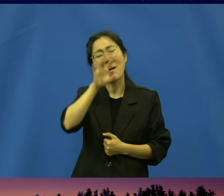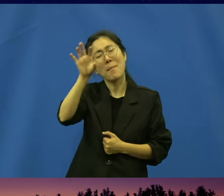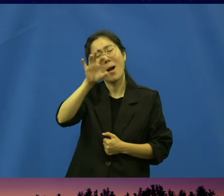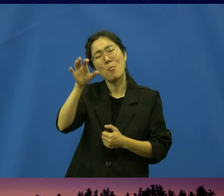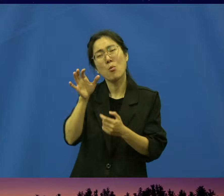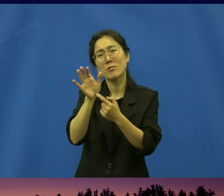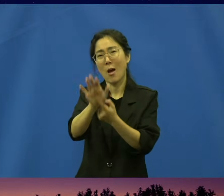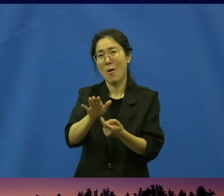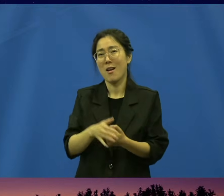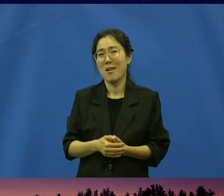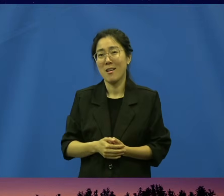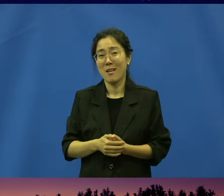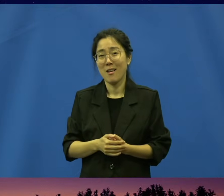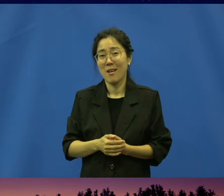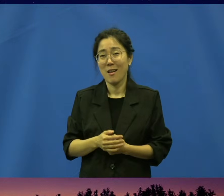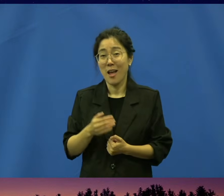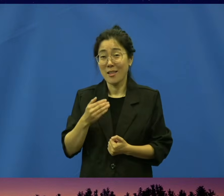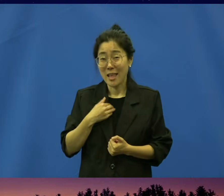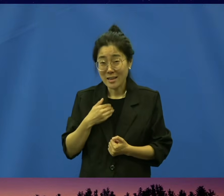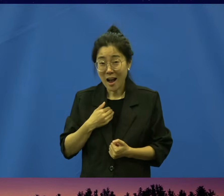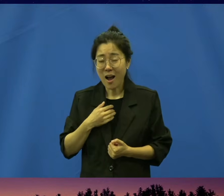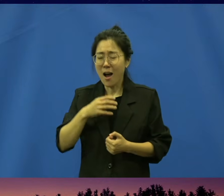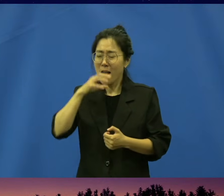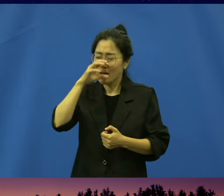우리가 그렇게 하면